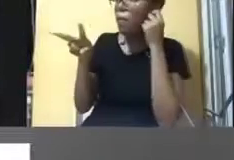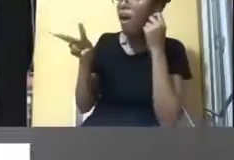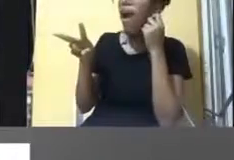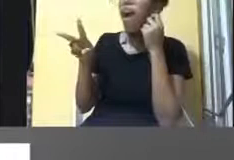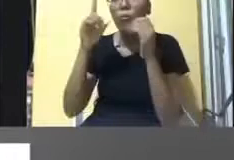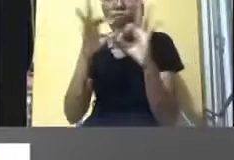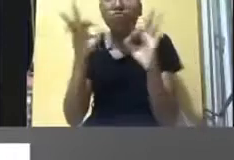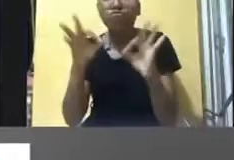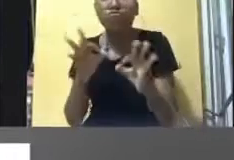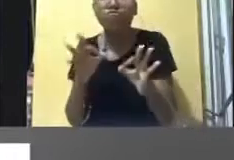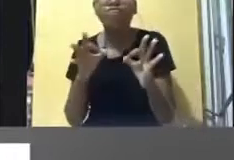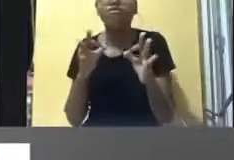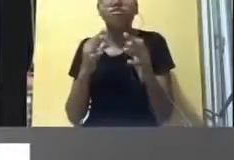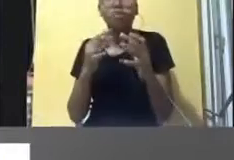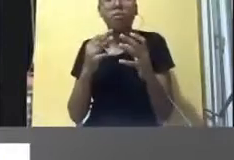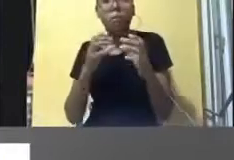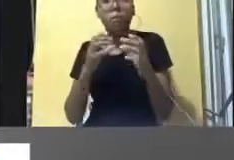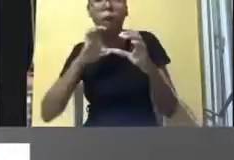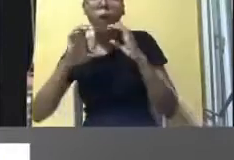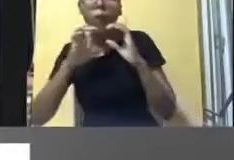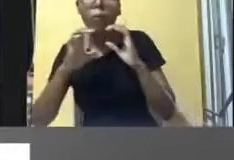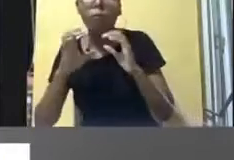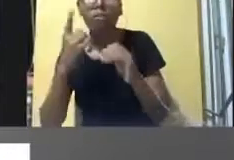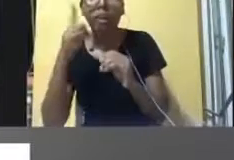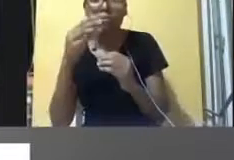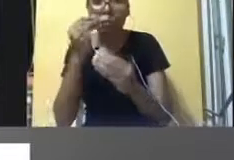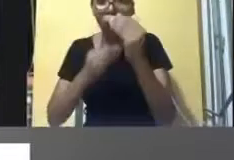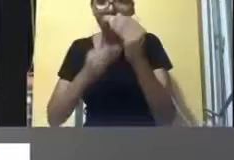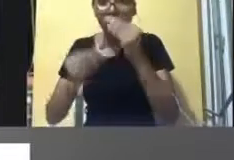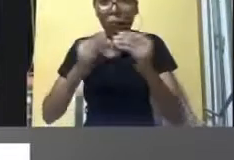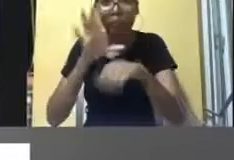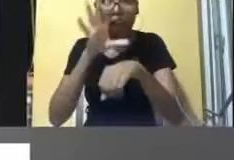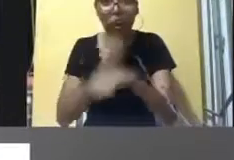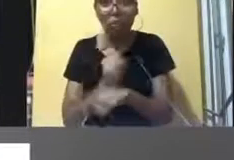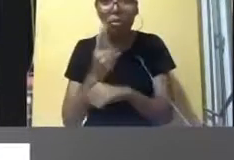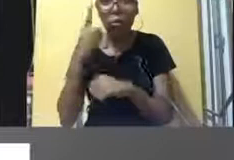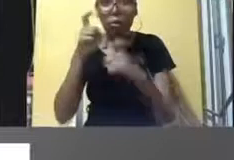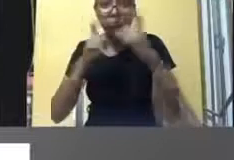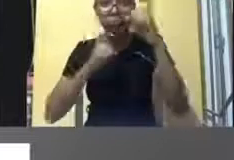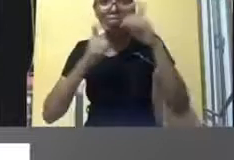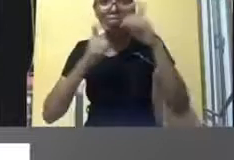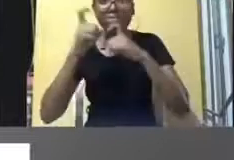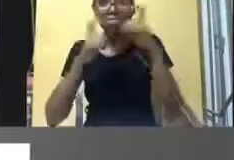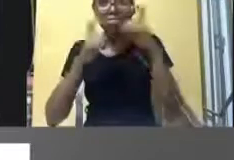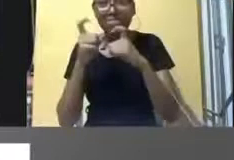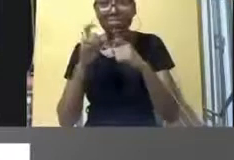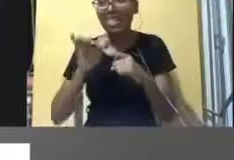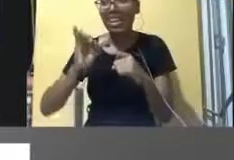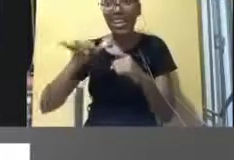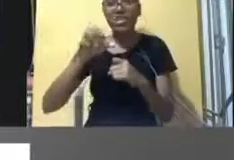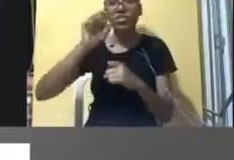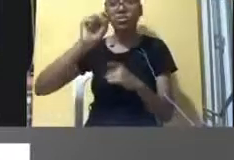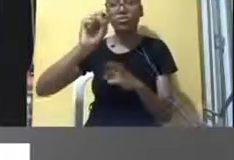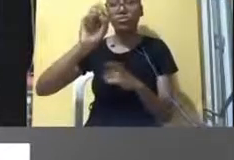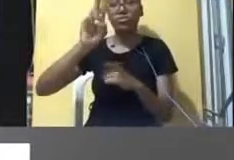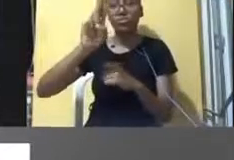que hace, por sus gestos. Esto es una subcultura que tiene influencia. También es una